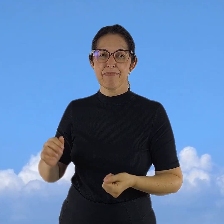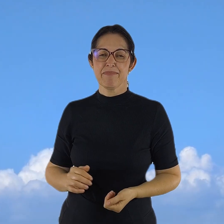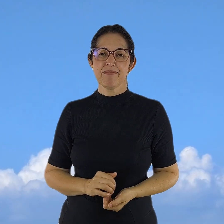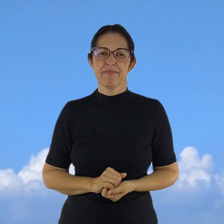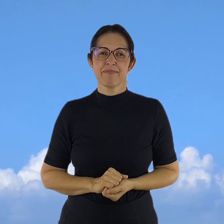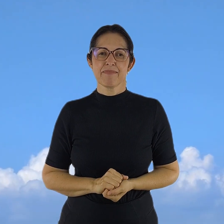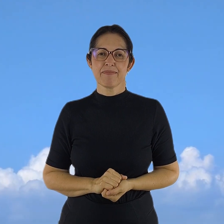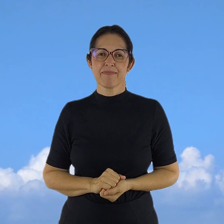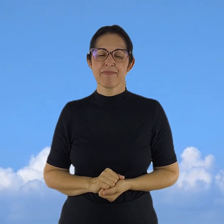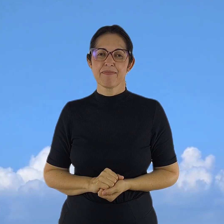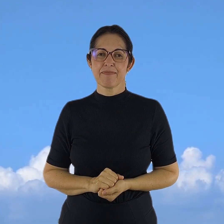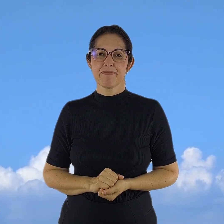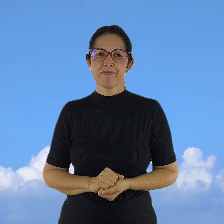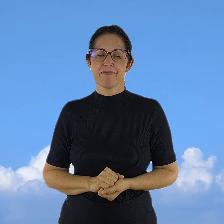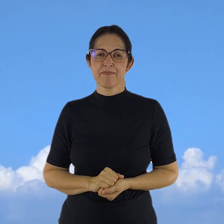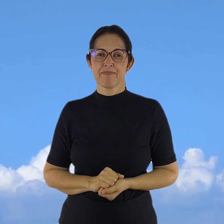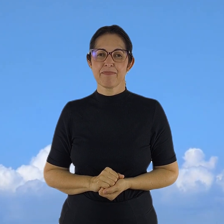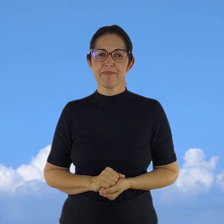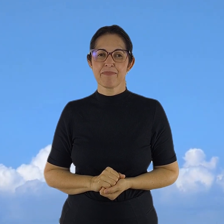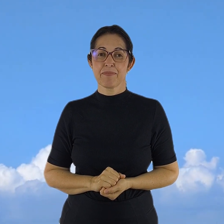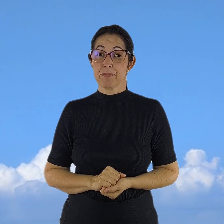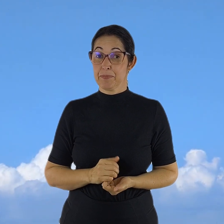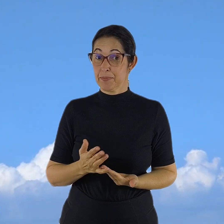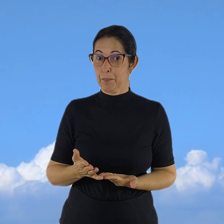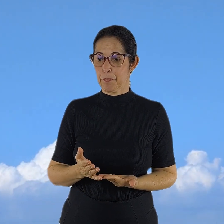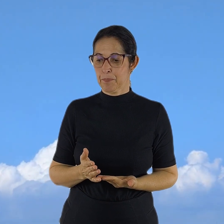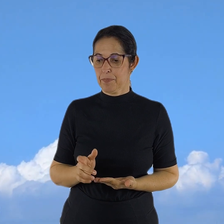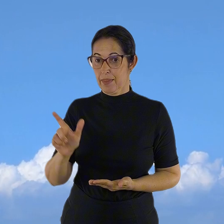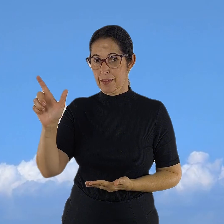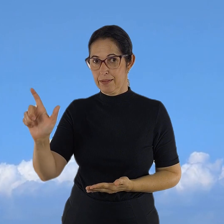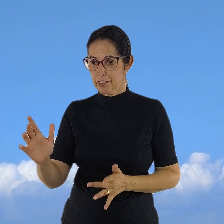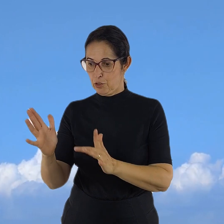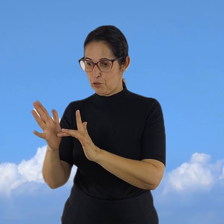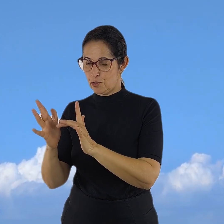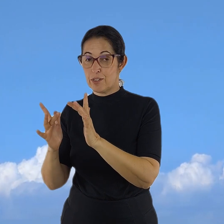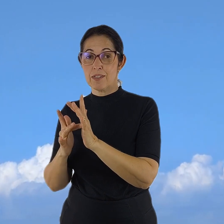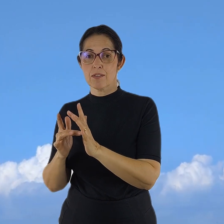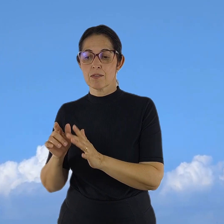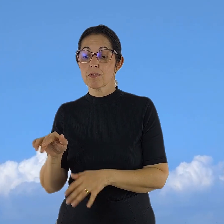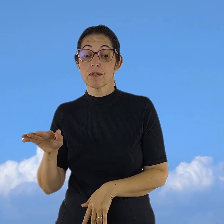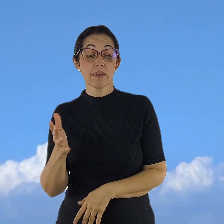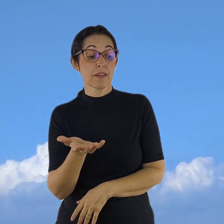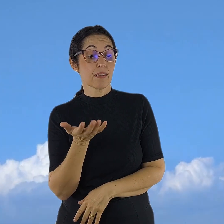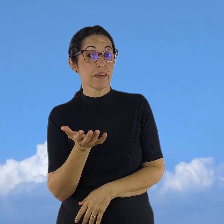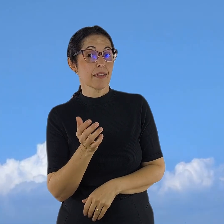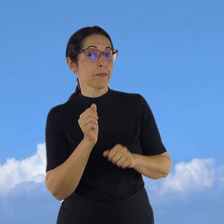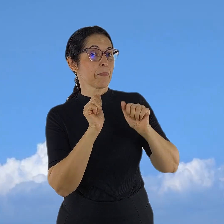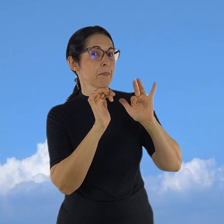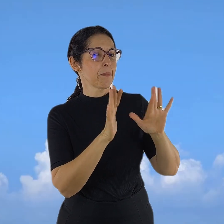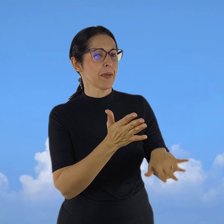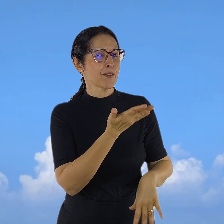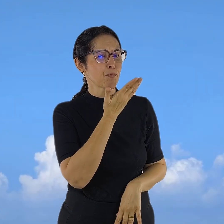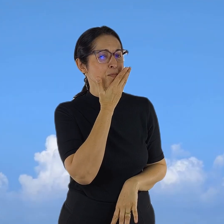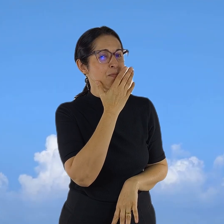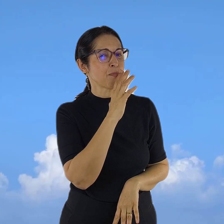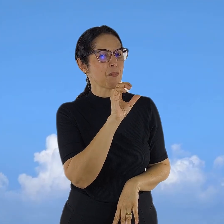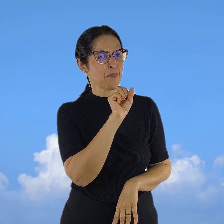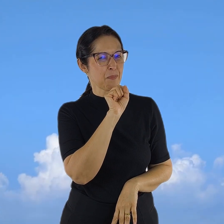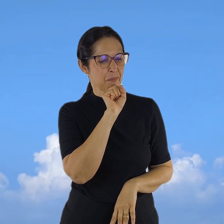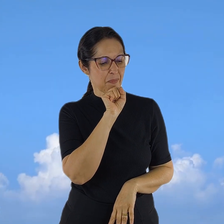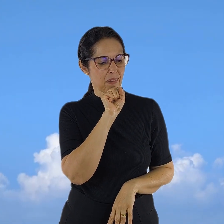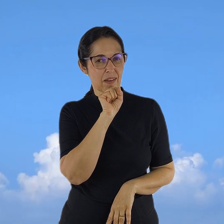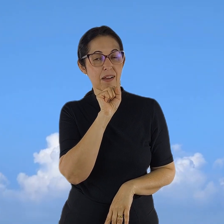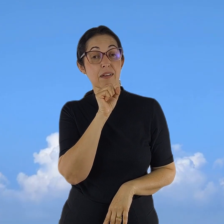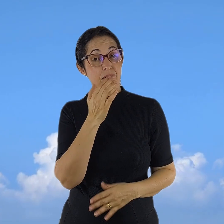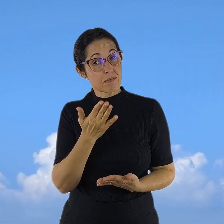Interessante que o Senhor estava definido em abençoar aquele homem. O Senhor estava